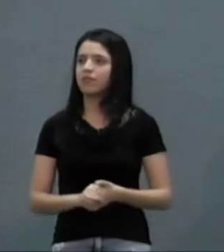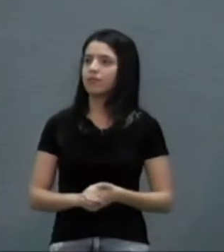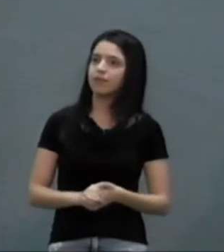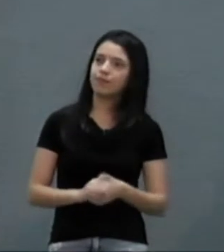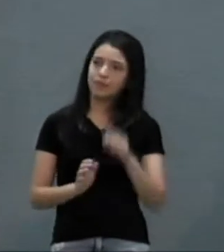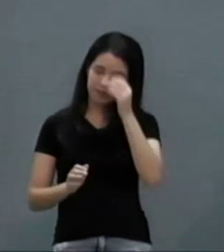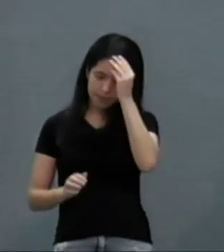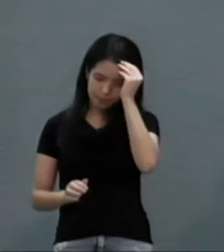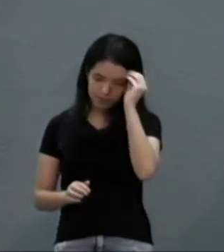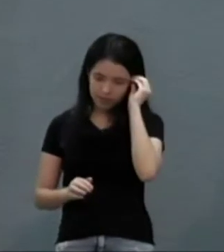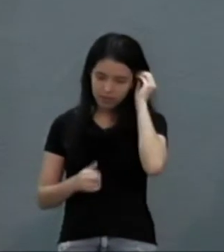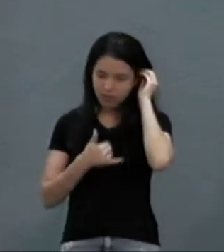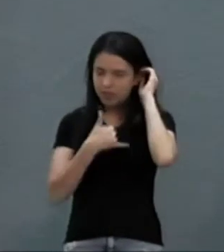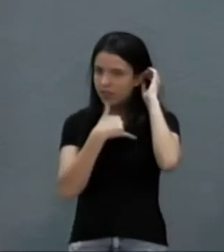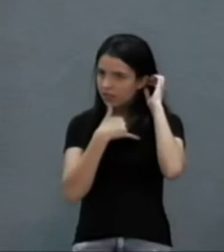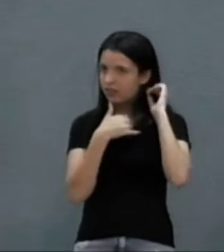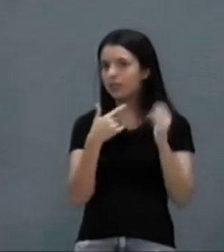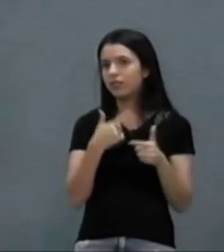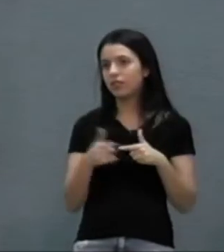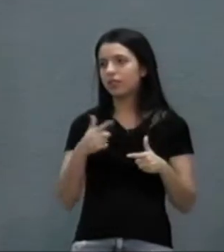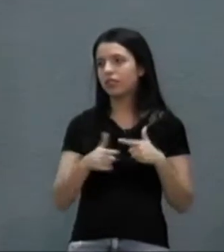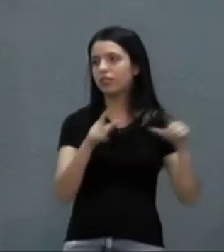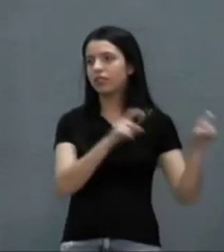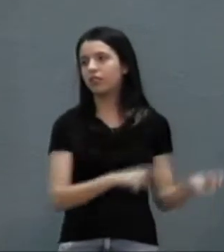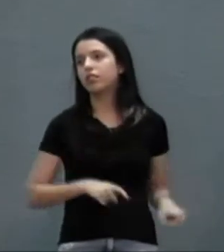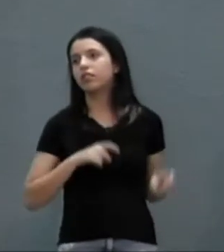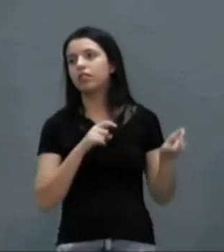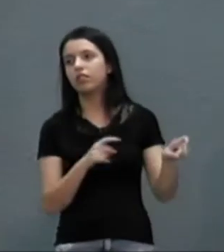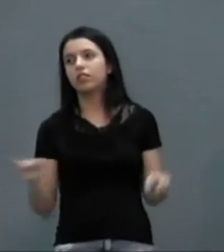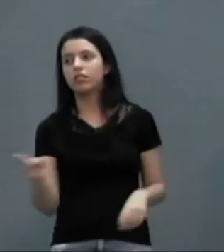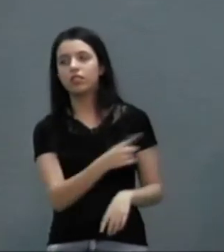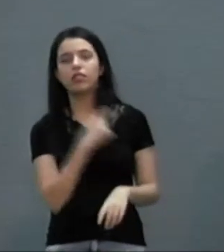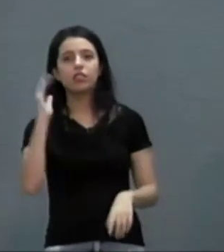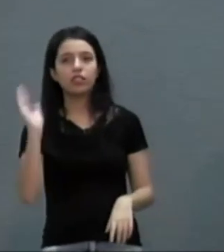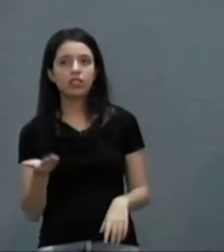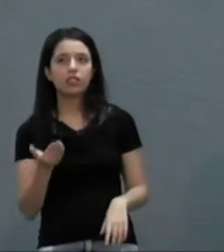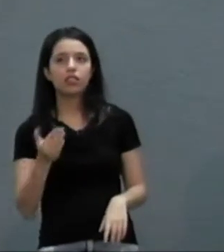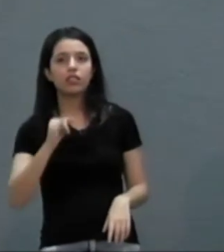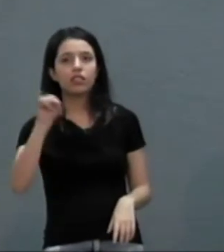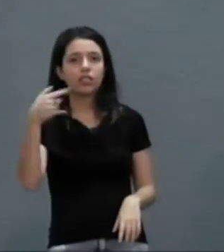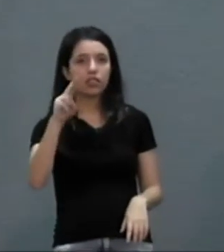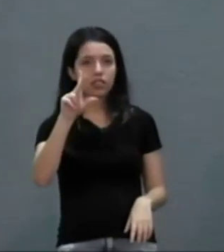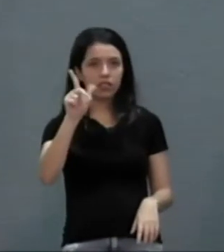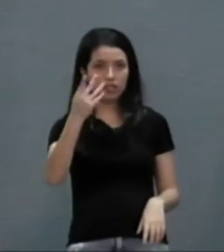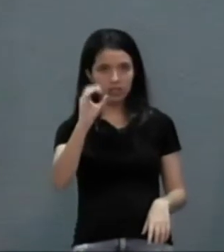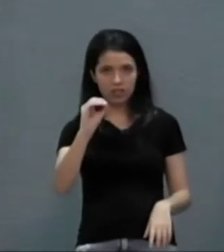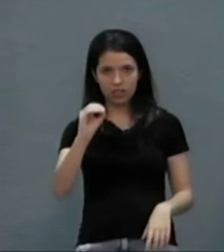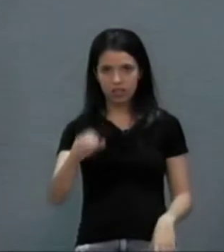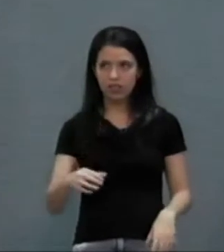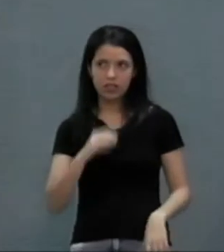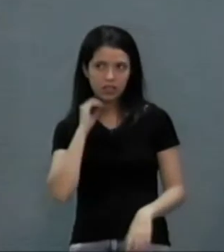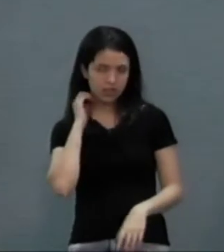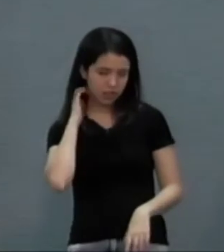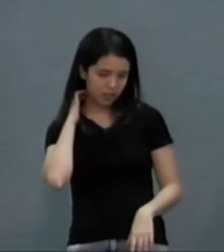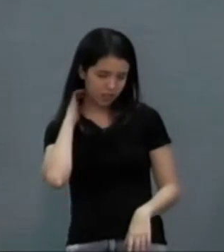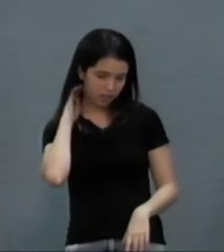linhas onde eu estou andando na área rural. É triste. Porque agora vão chegar em julho já. Aí vem agosto, setembro, outubro, graças a Deus começa a chover. Aí